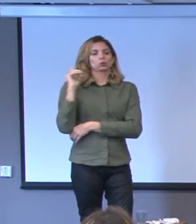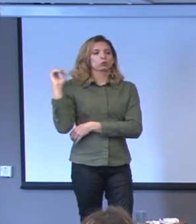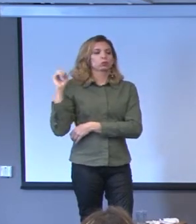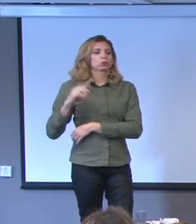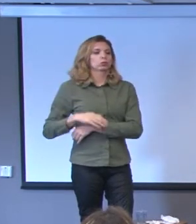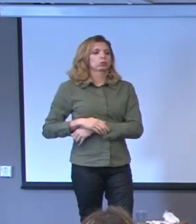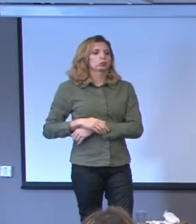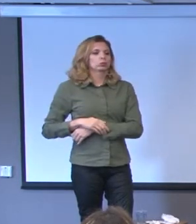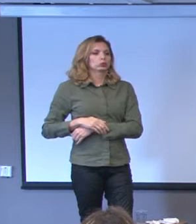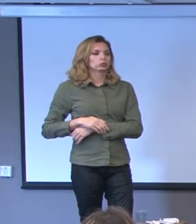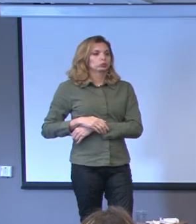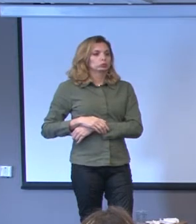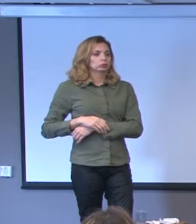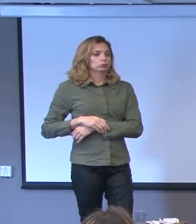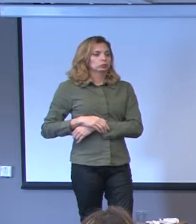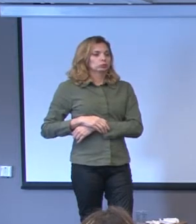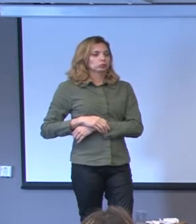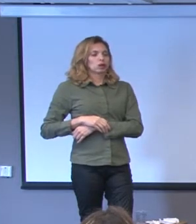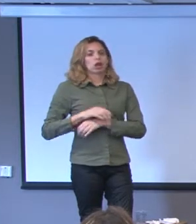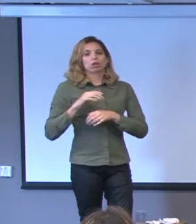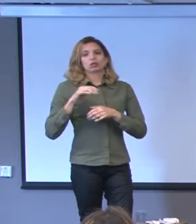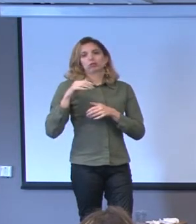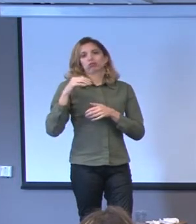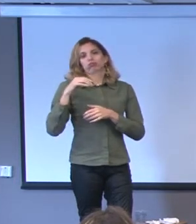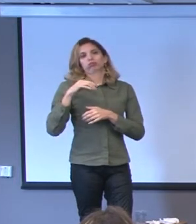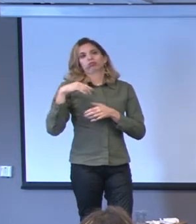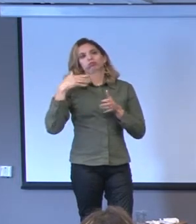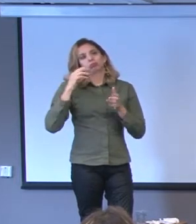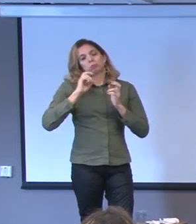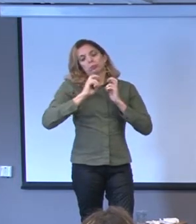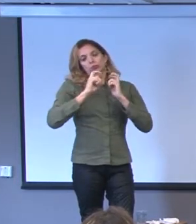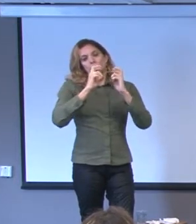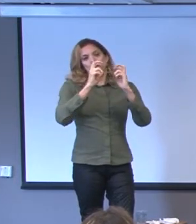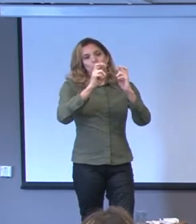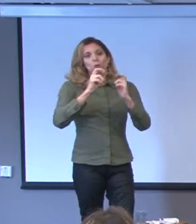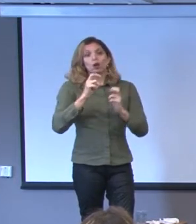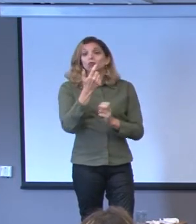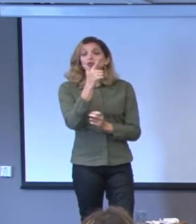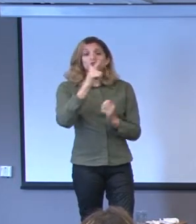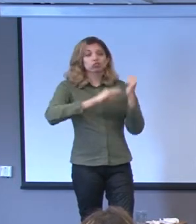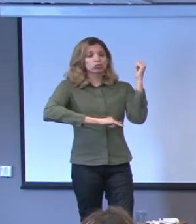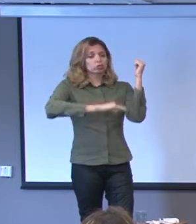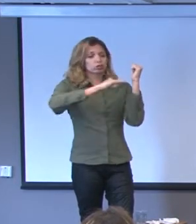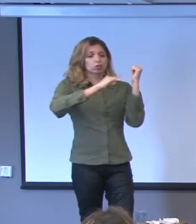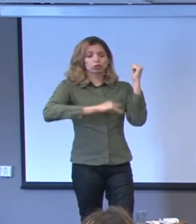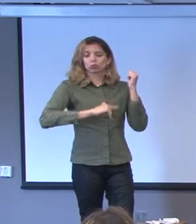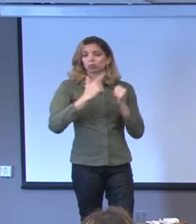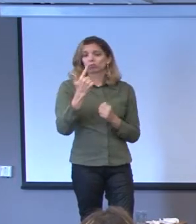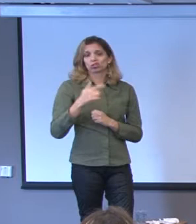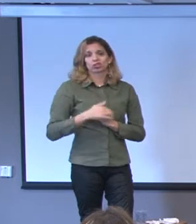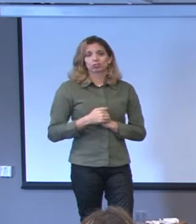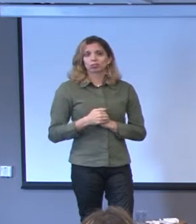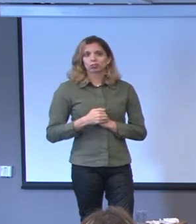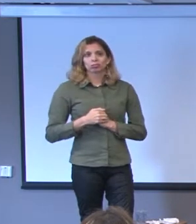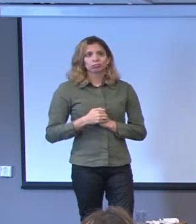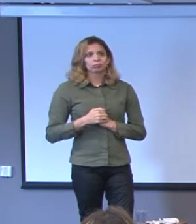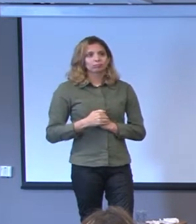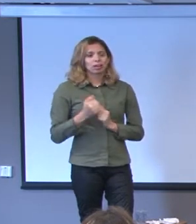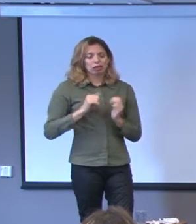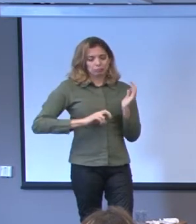e no retorno eu fui fazer baldeação na Estação da Luz e não tinha elevador. Eu subi na escada rolante,